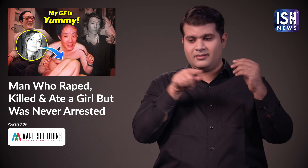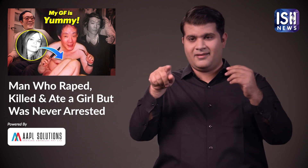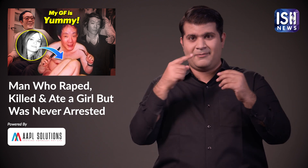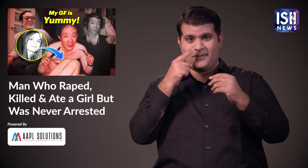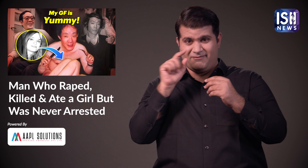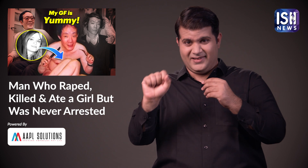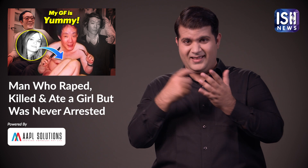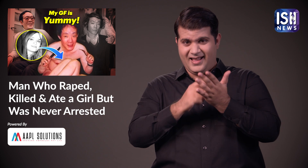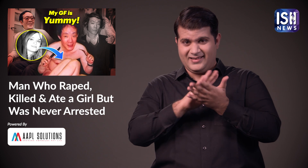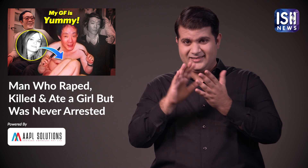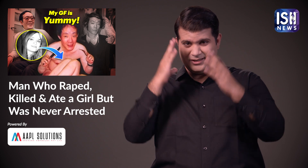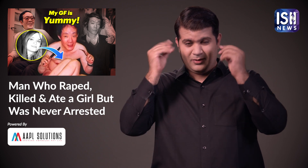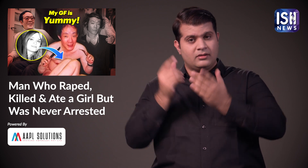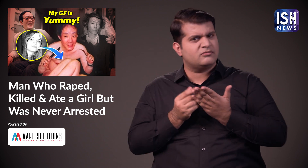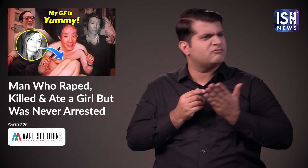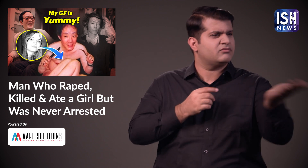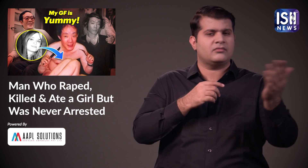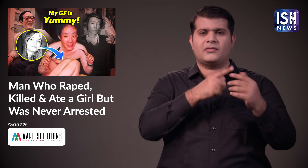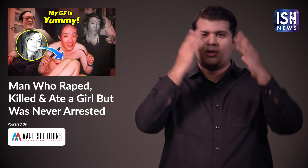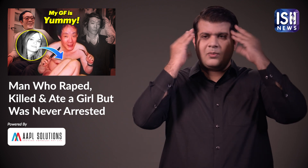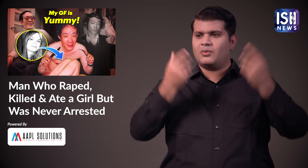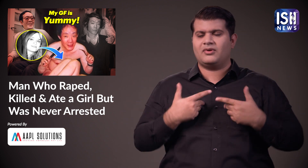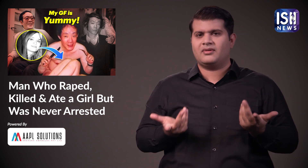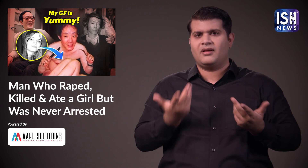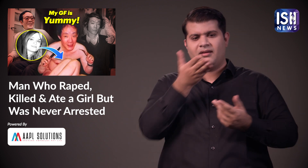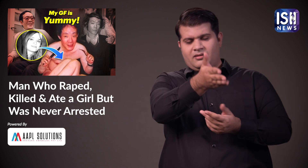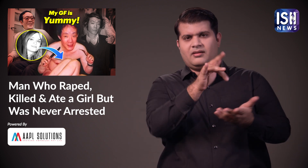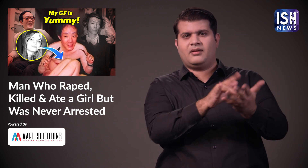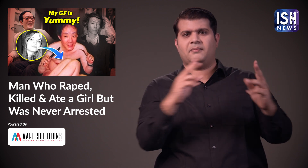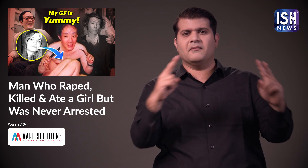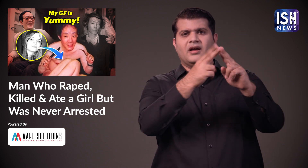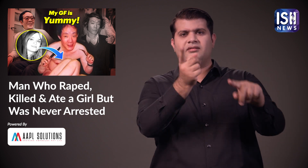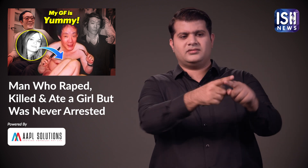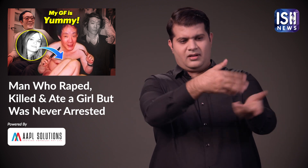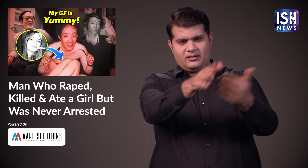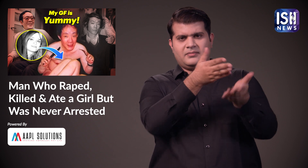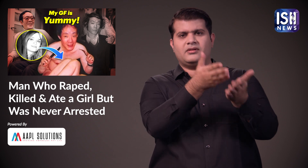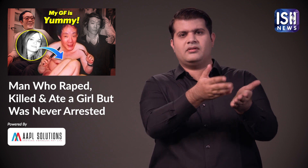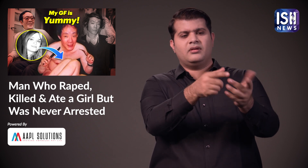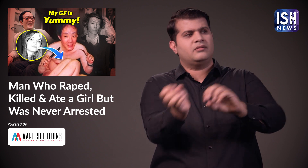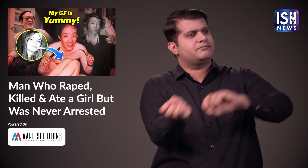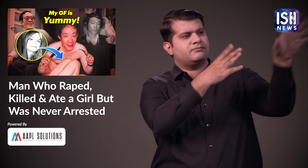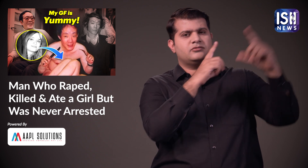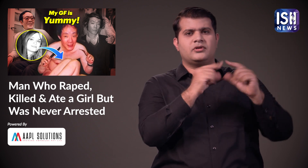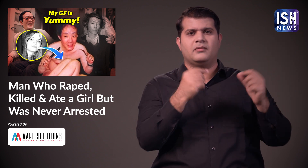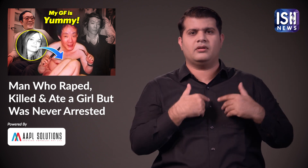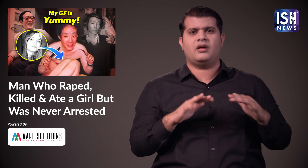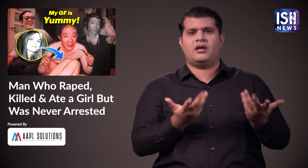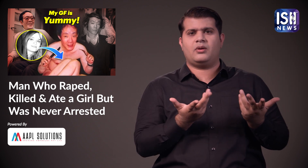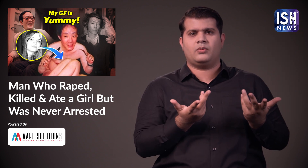ने नीदरलैंड में मामला दायर किया। हालांकि डच अधिकारी इसे नहीं ले सके क्योंकि अपराध पेरिस में किया गया था और उस आदमी